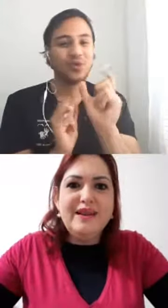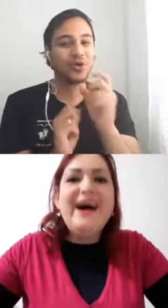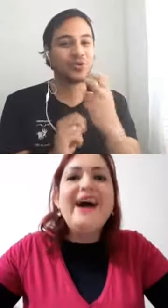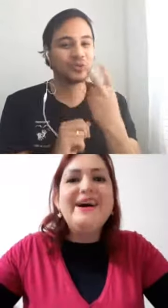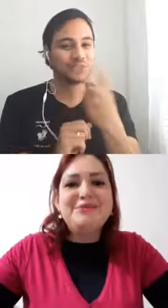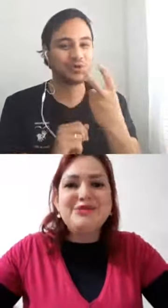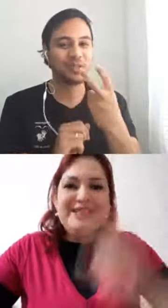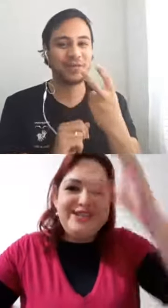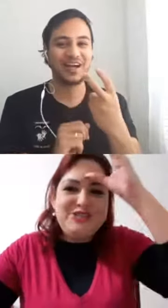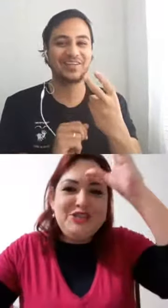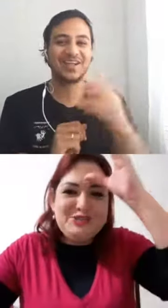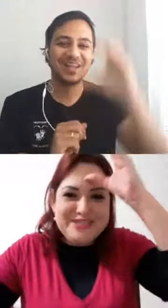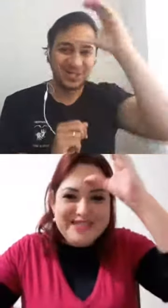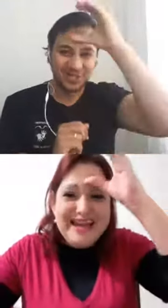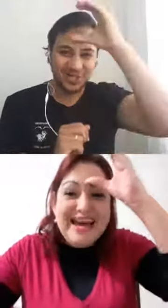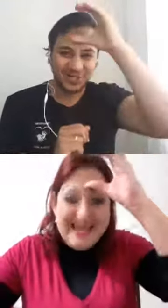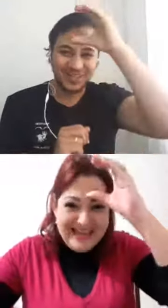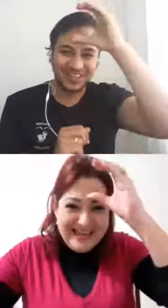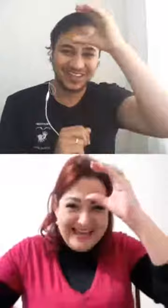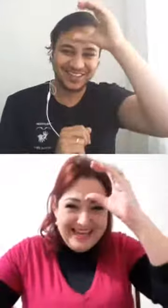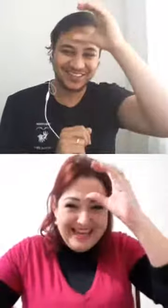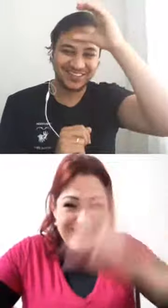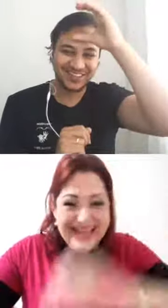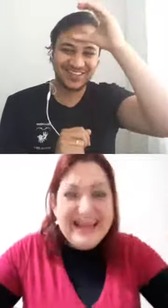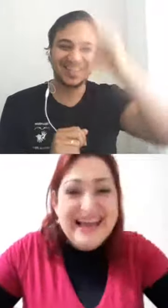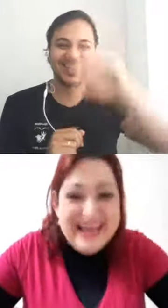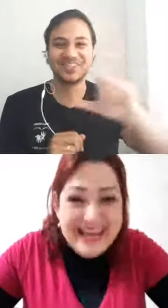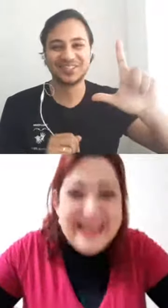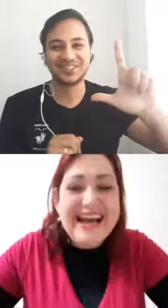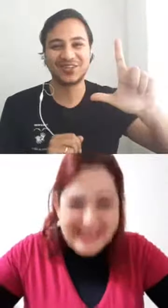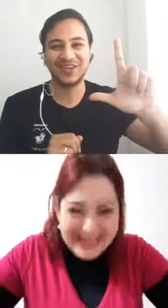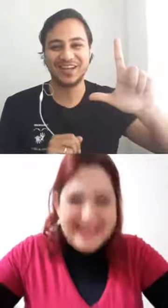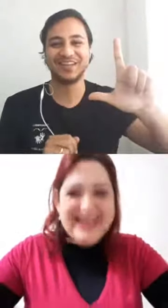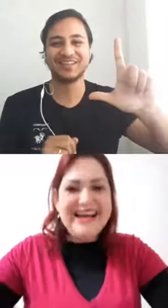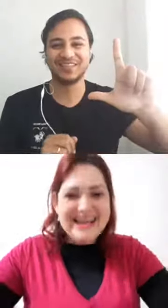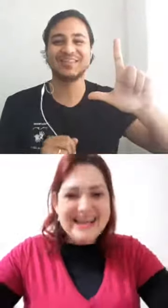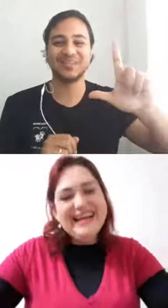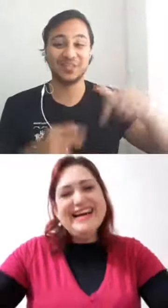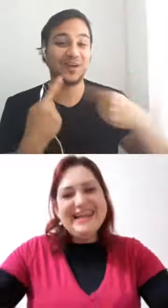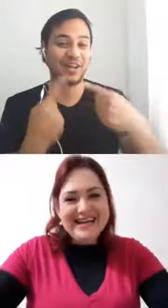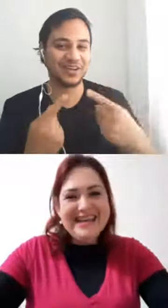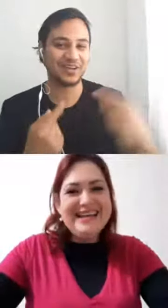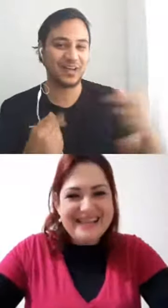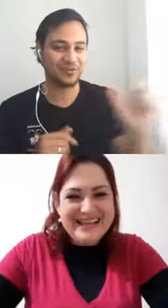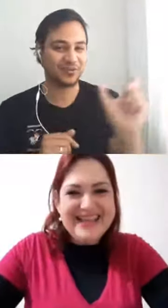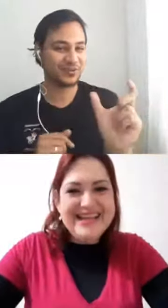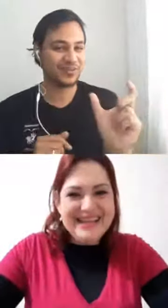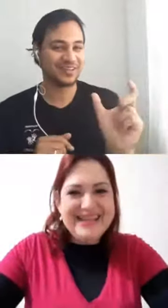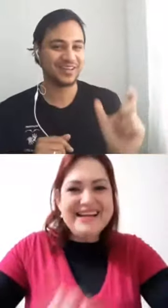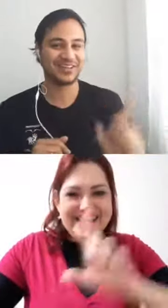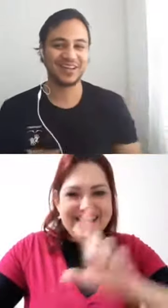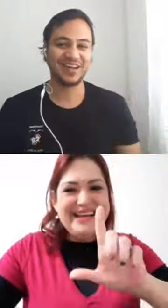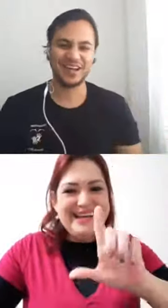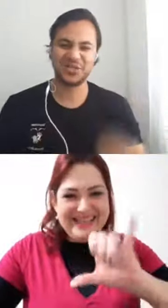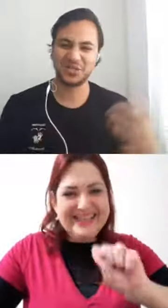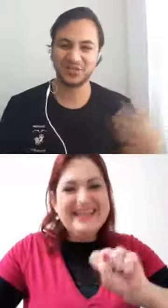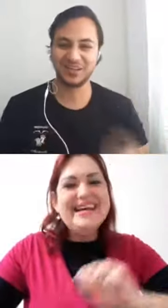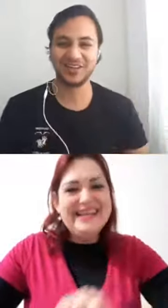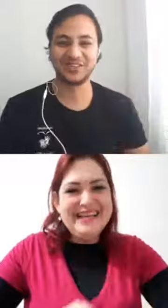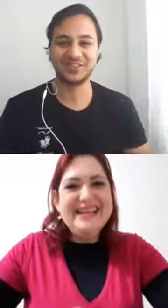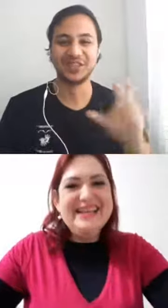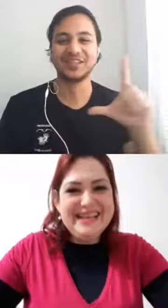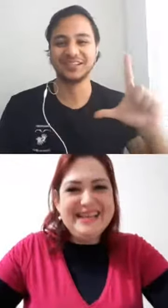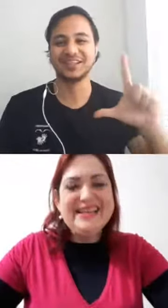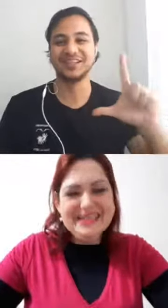som, no Ah, som da você é palavra, tio! tios, né? Tios. É tios com L. A gente falando, né? A pessoa não vê Aham, escrito. Ah, tio, né?